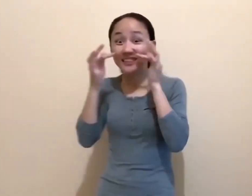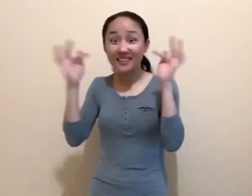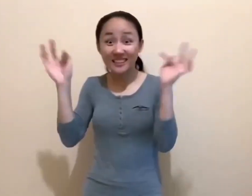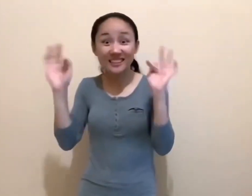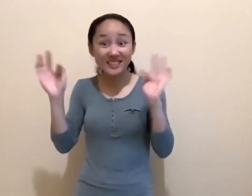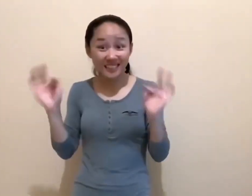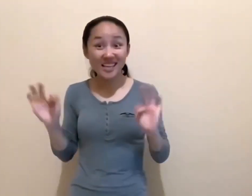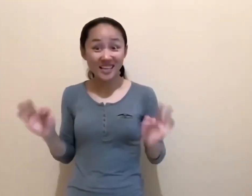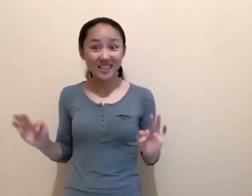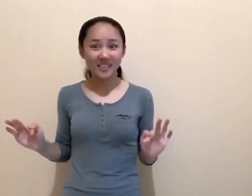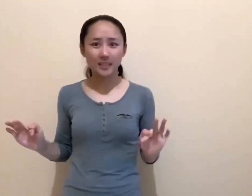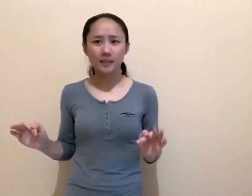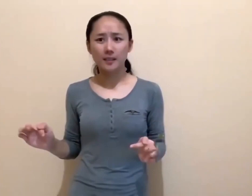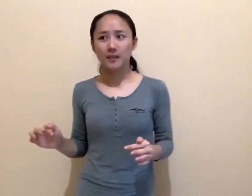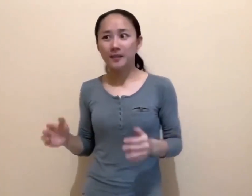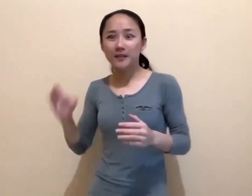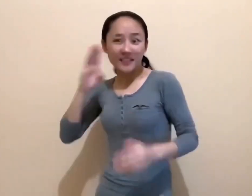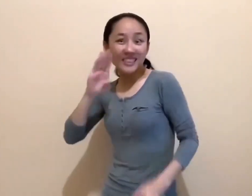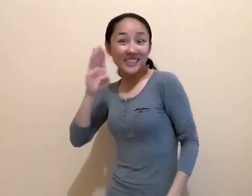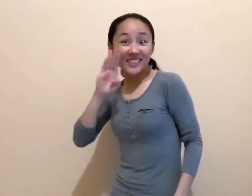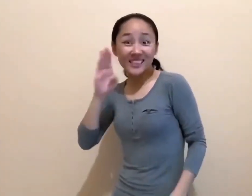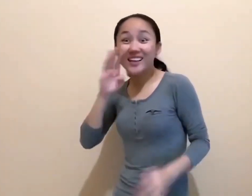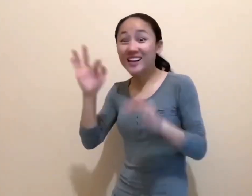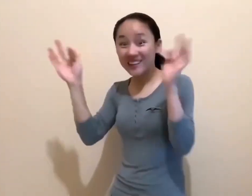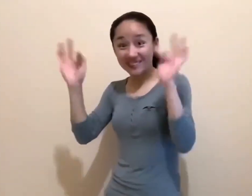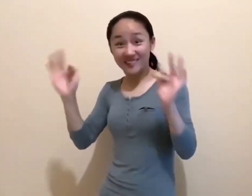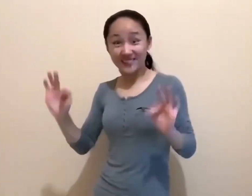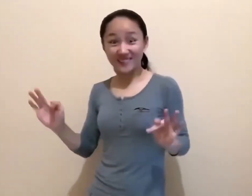sim, que legal!